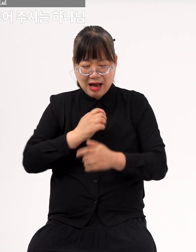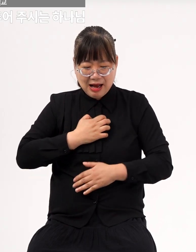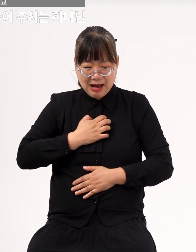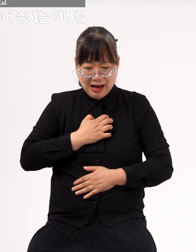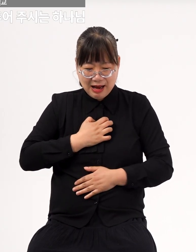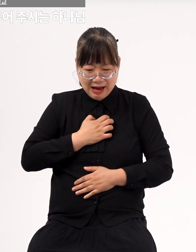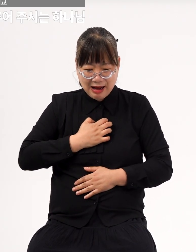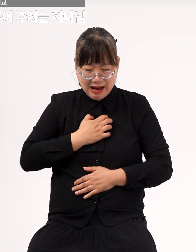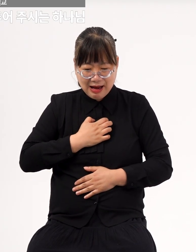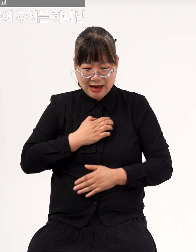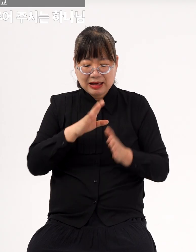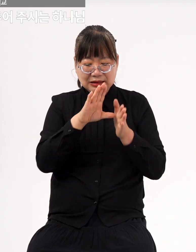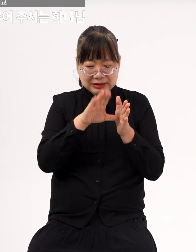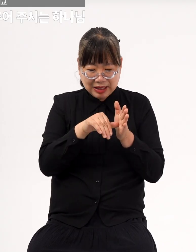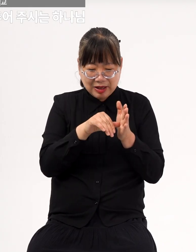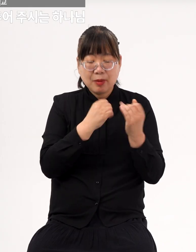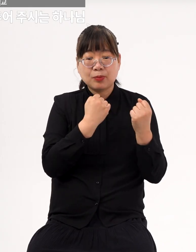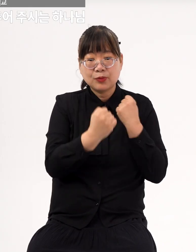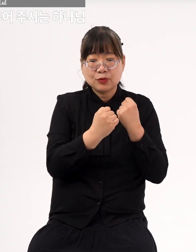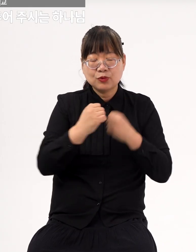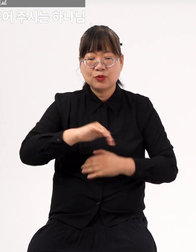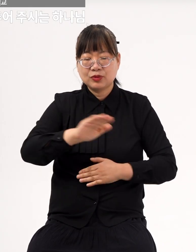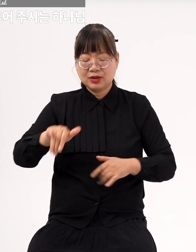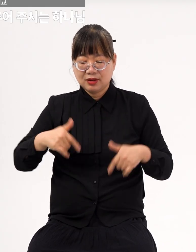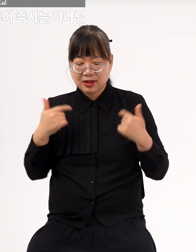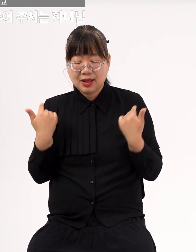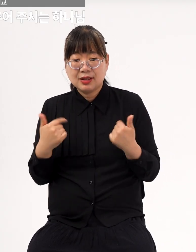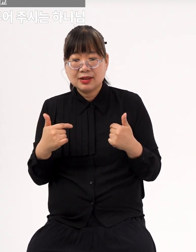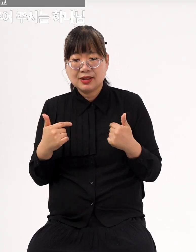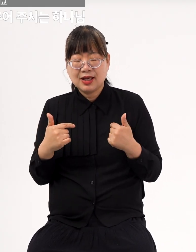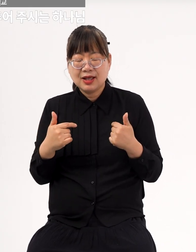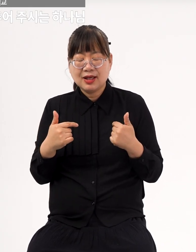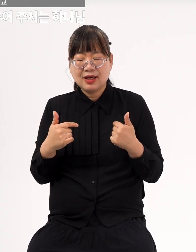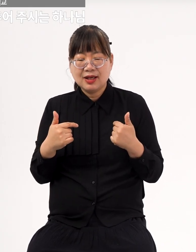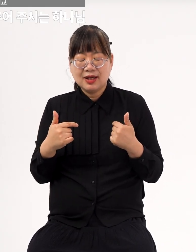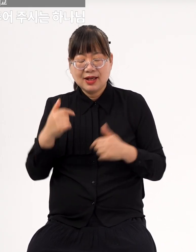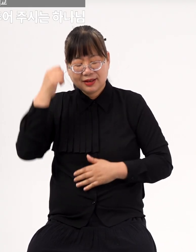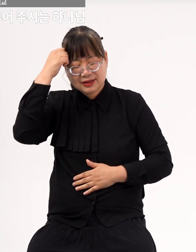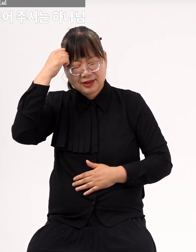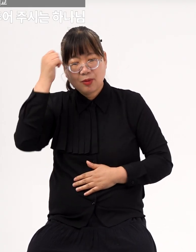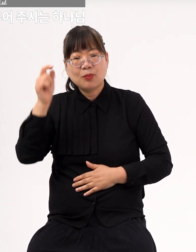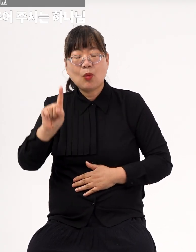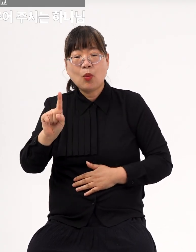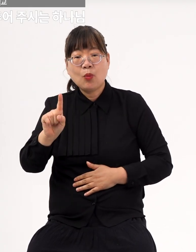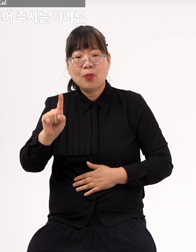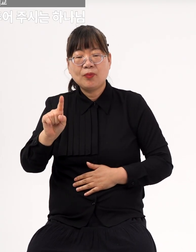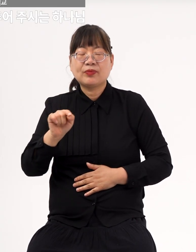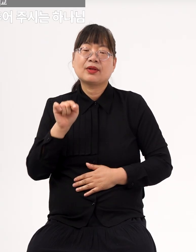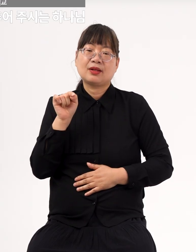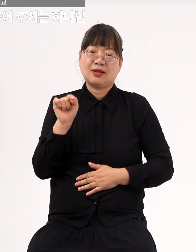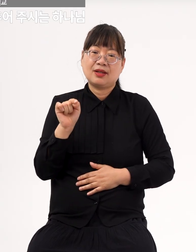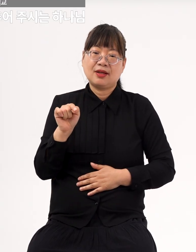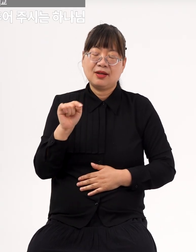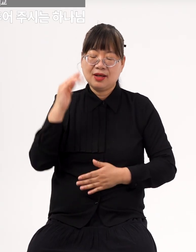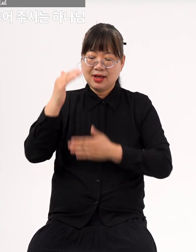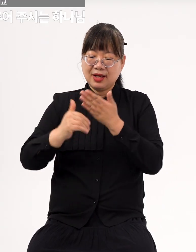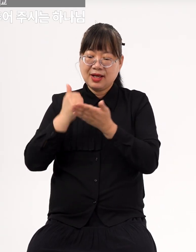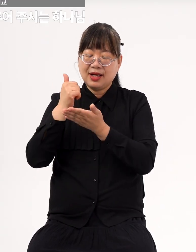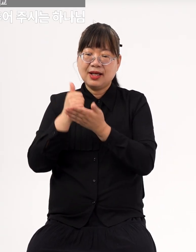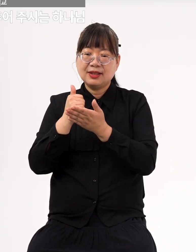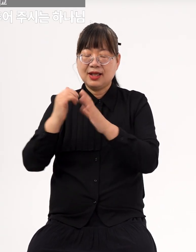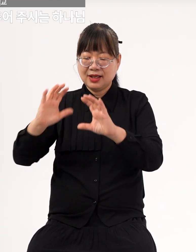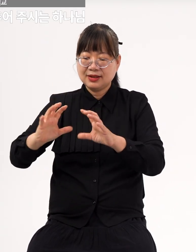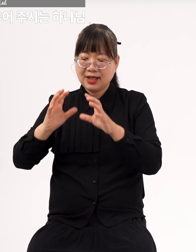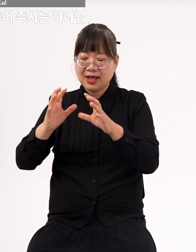할 때라도 우리는 항상 어떤 시선을 놓아서는 안 되냐 하면 이것이